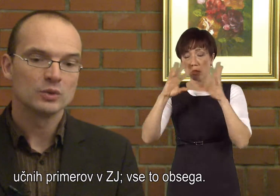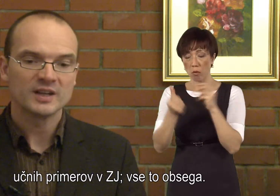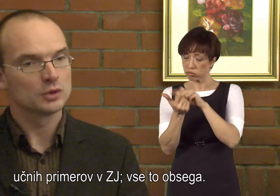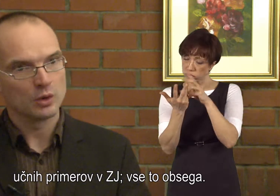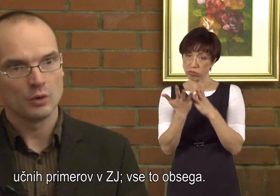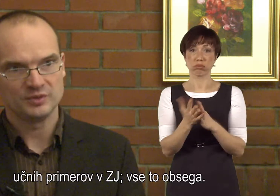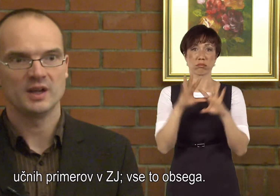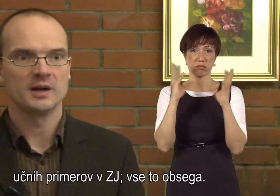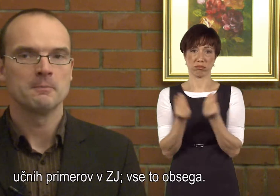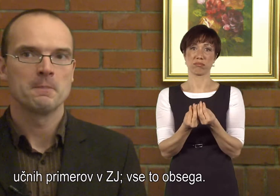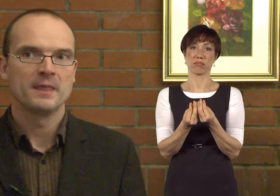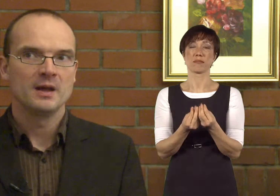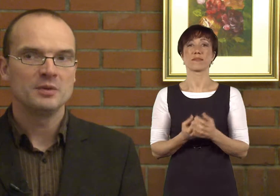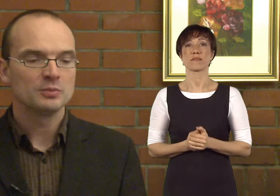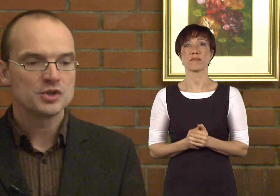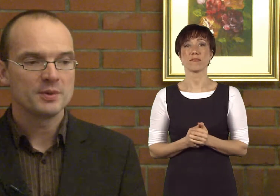da vse to obsega.